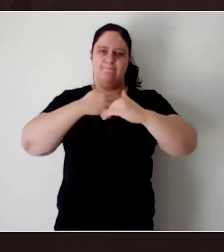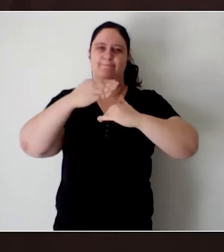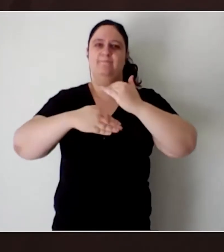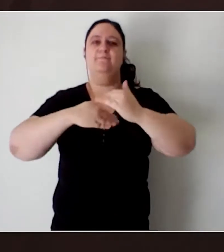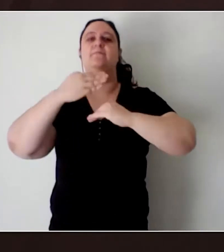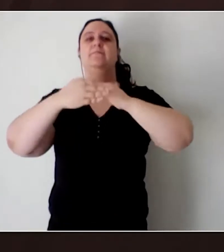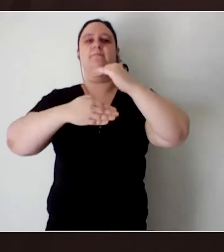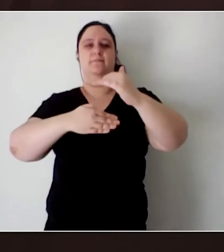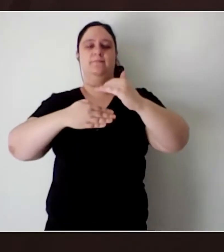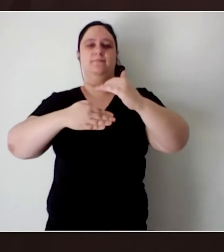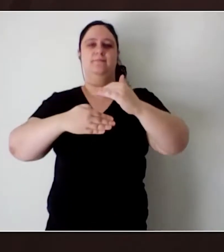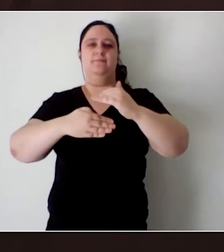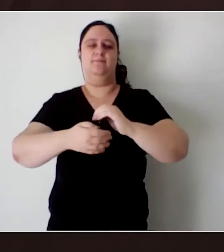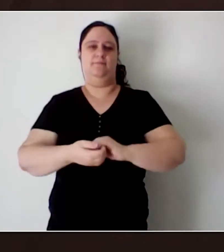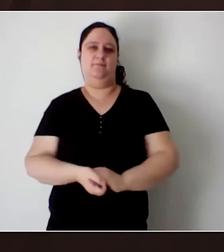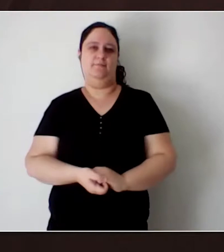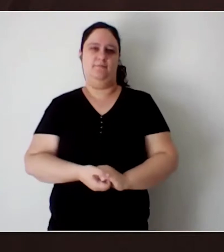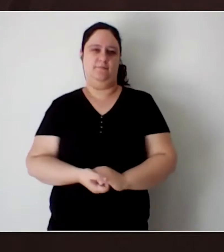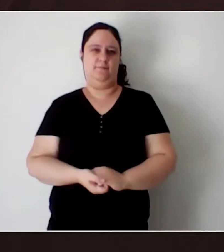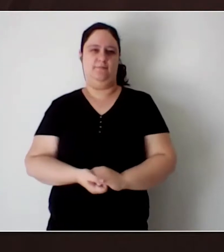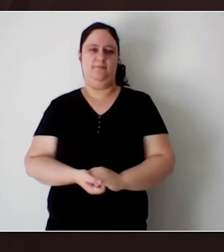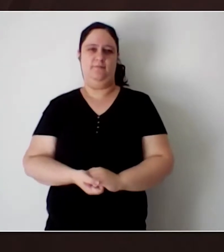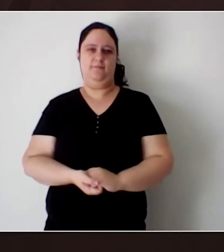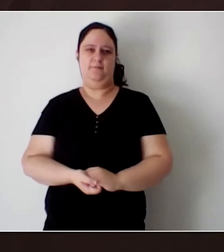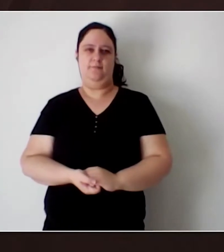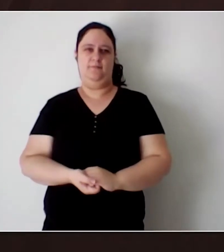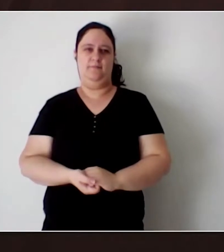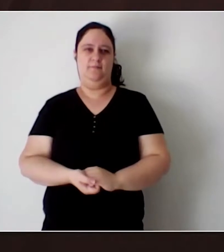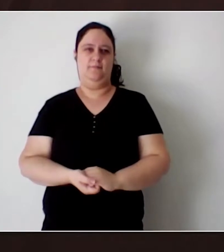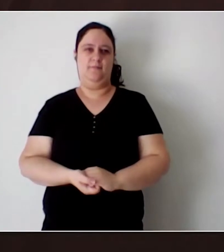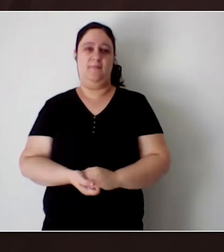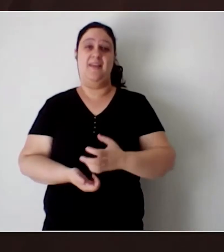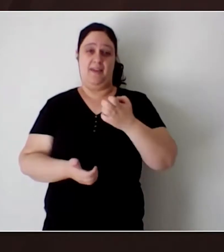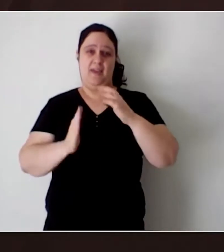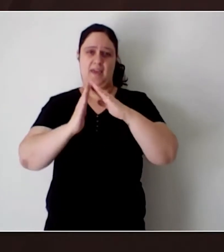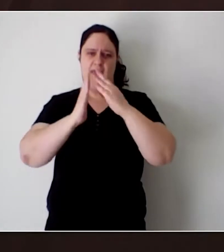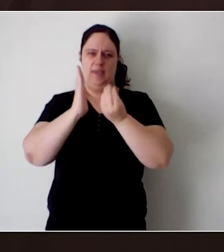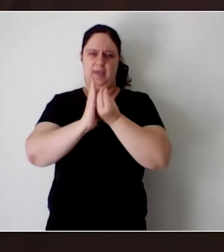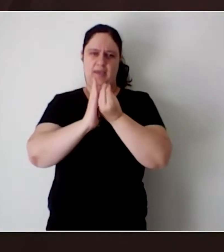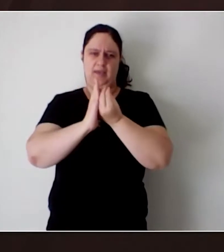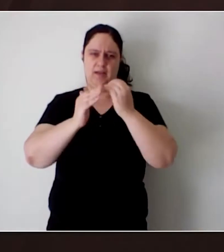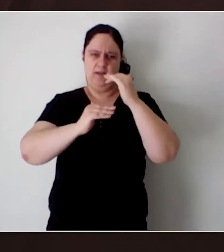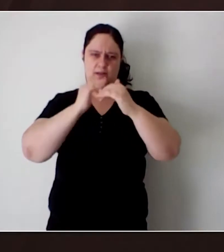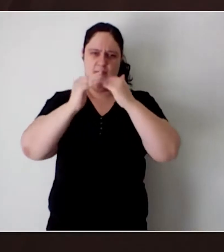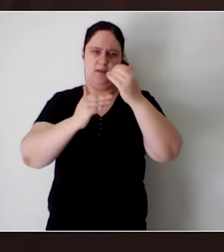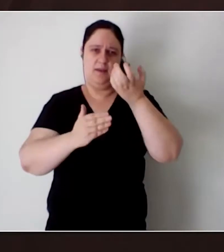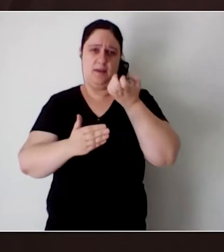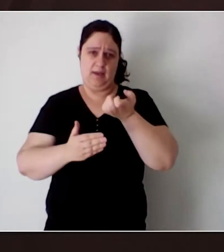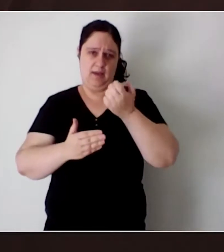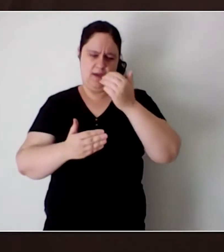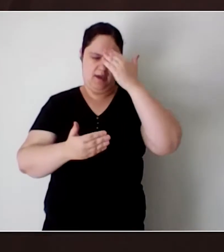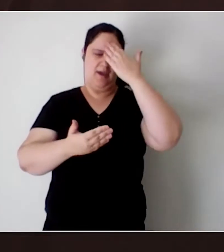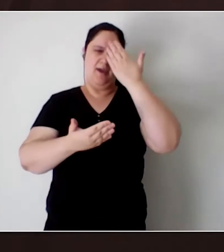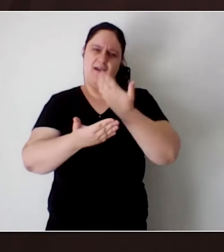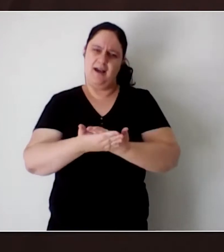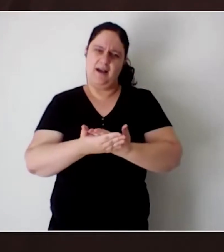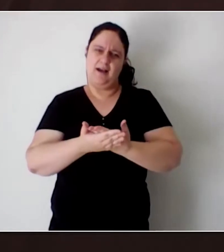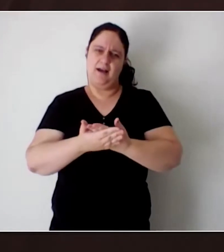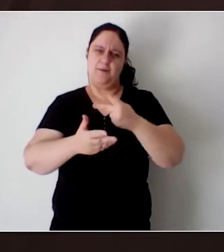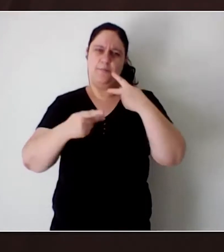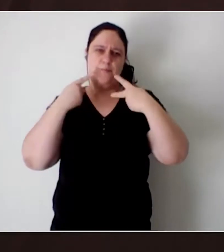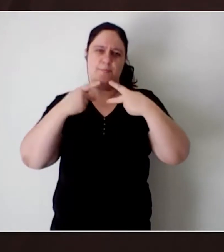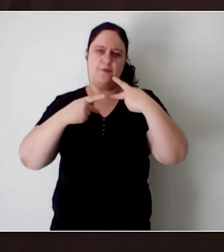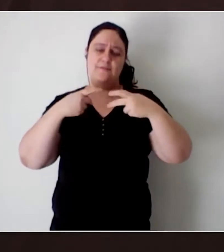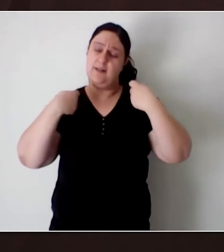prosperareis. Se você quer ver a igreja prosperar, é crer nos seus profetas. Crer na